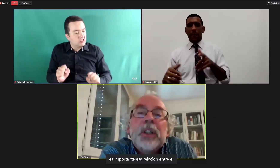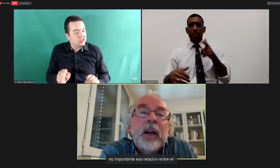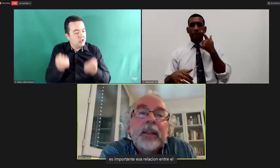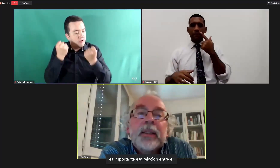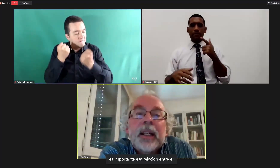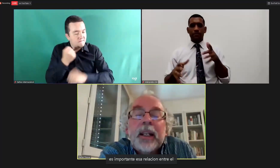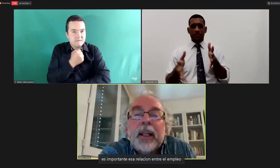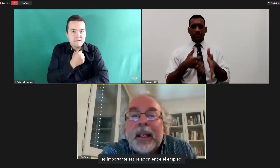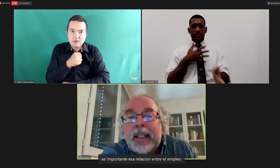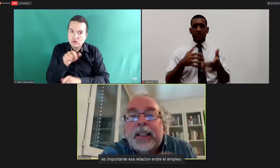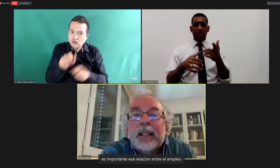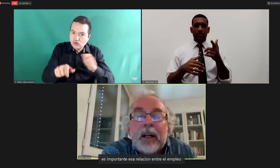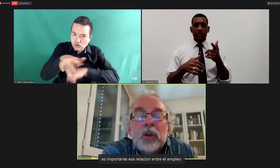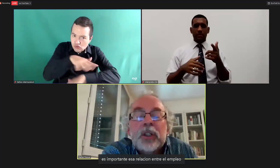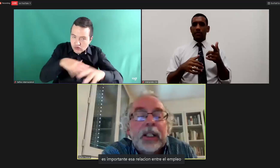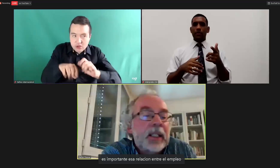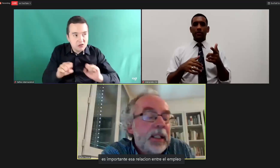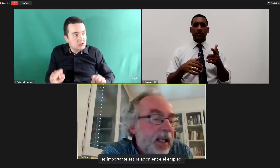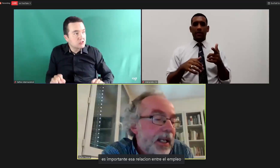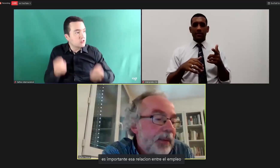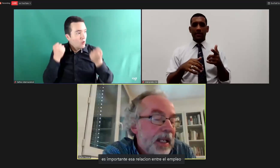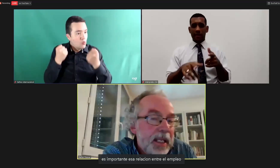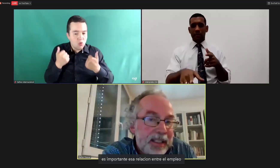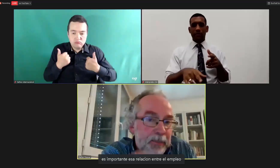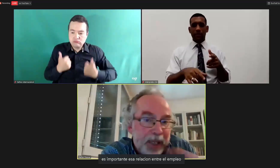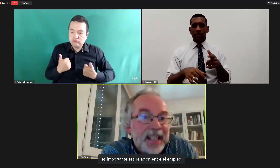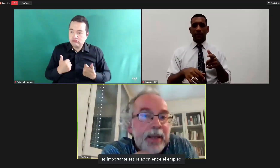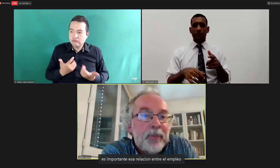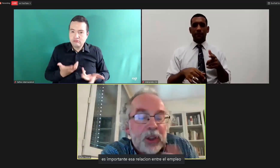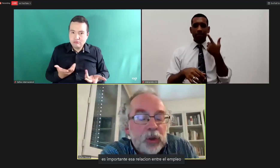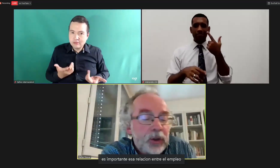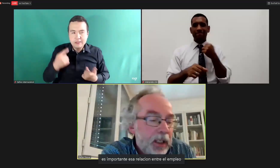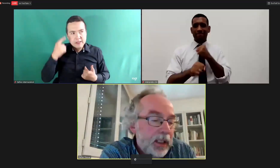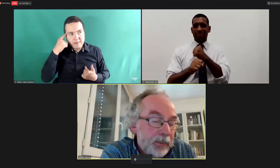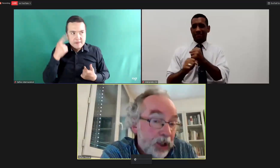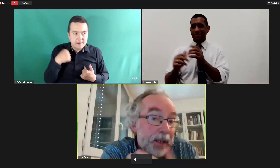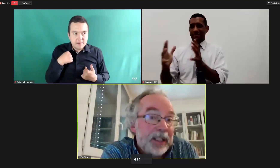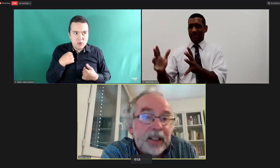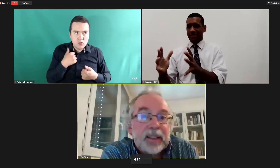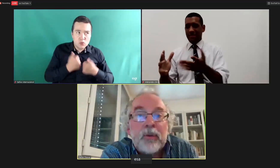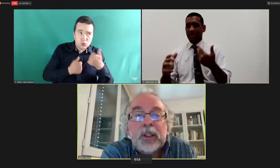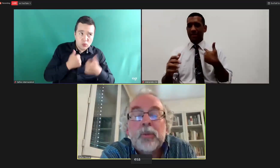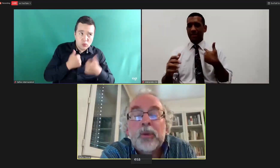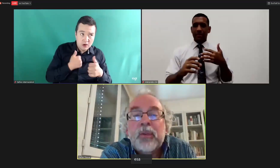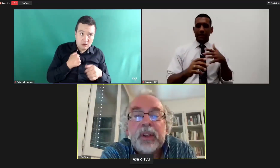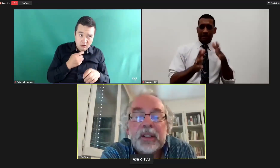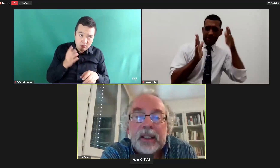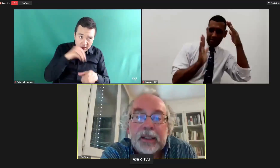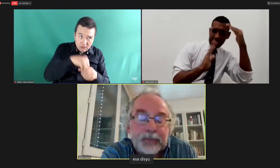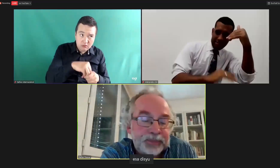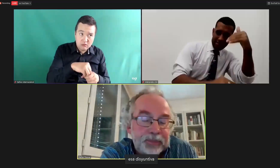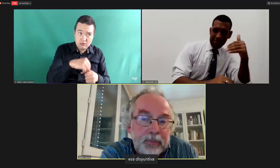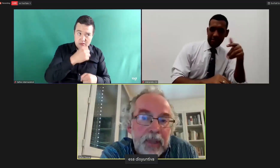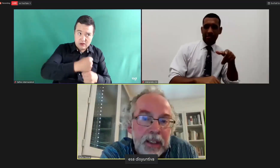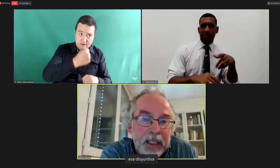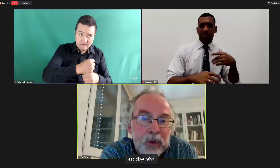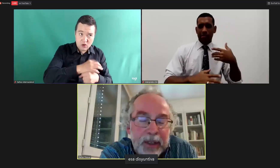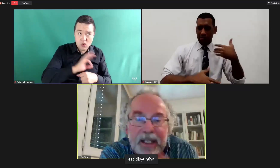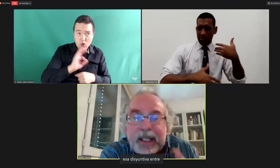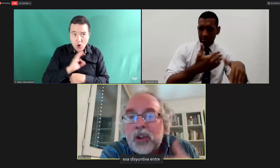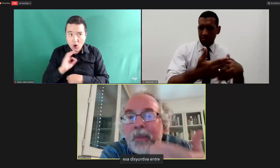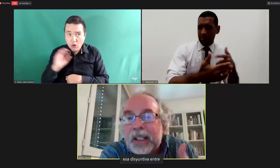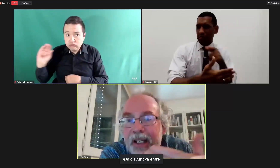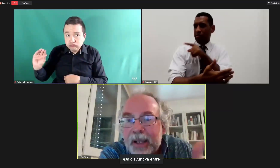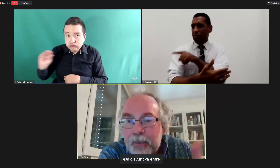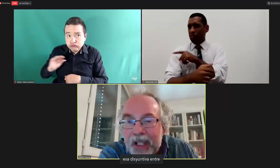esa disyuntiva entre elegir el trabajo y elegir esa pequeña pensión, pero en la práctica se ha convertido muchas veces en